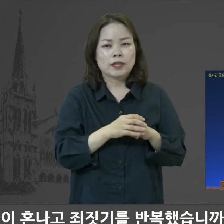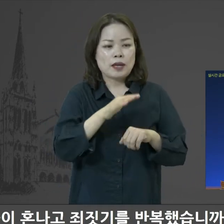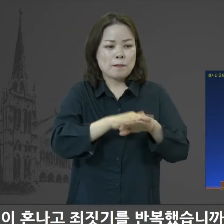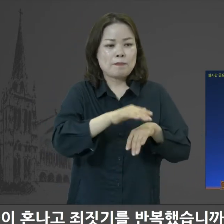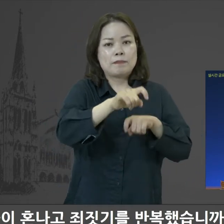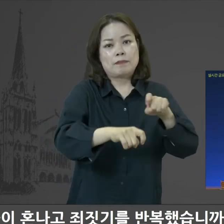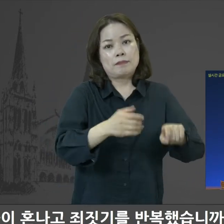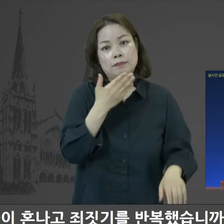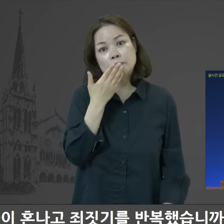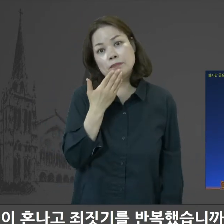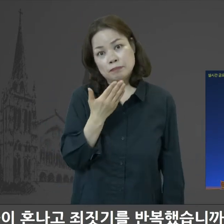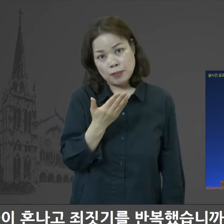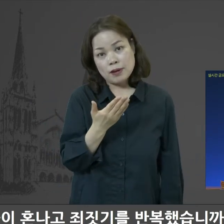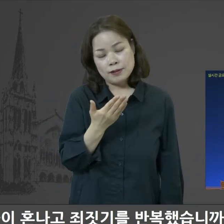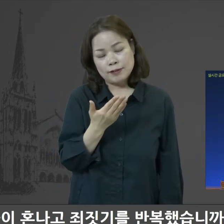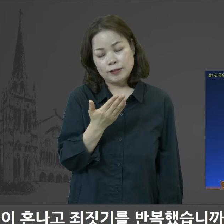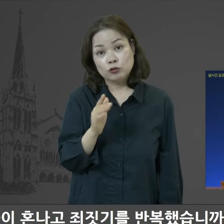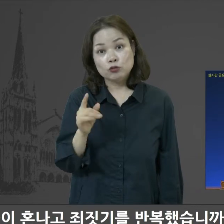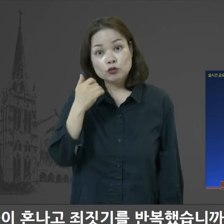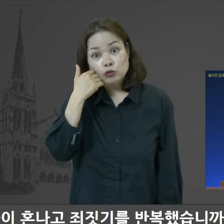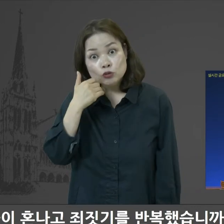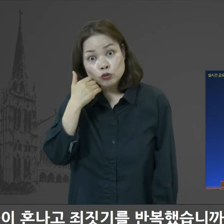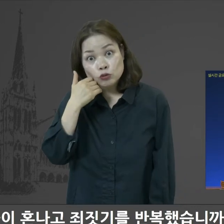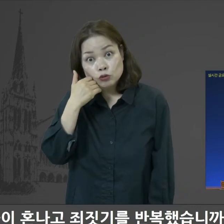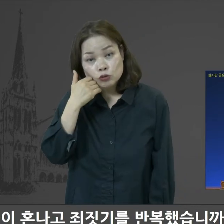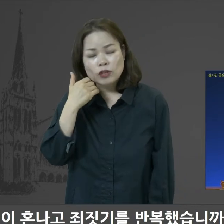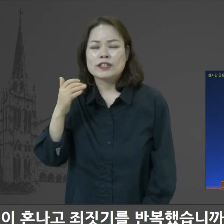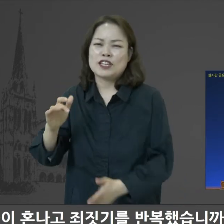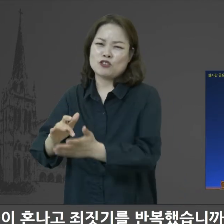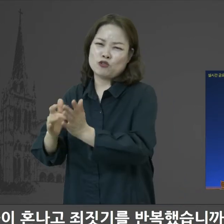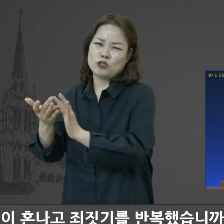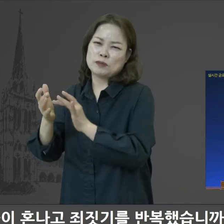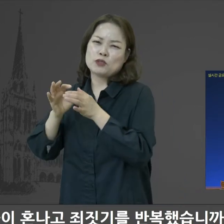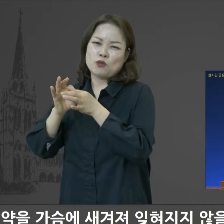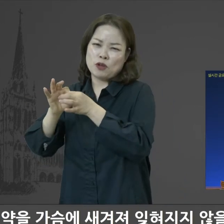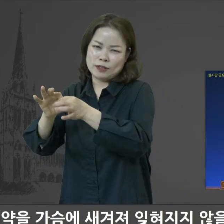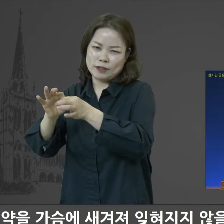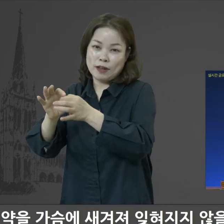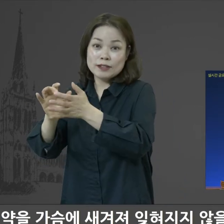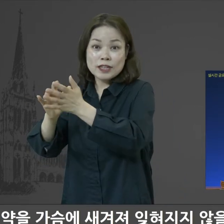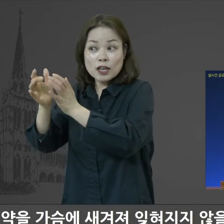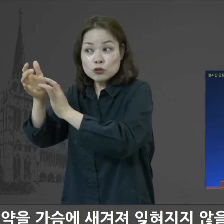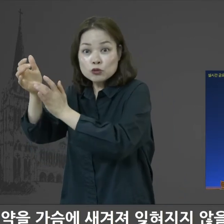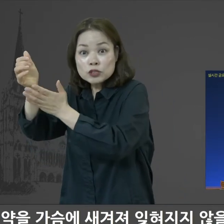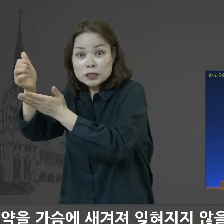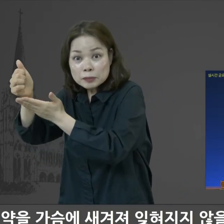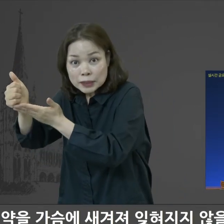수 있으리라. 이 새 언약이잖아요. 누구를 통해서? 예수님을 통해서. 그리고 예수님이